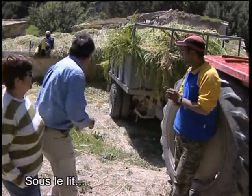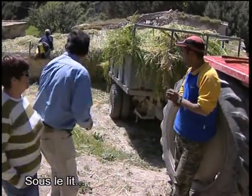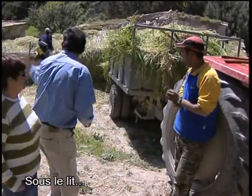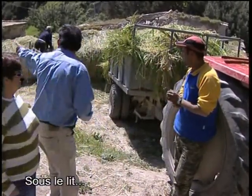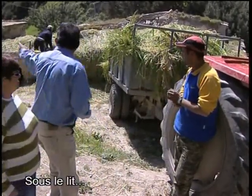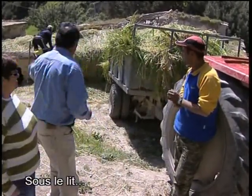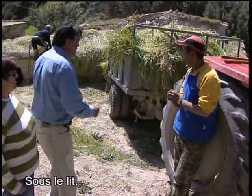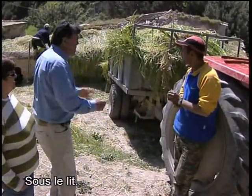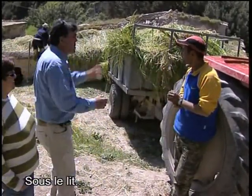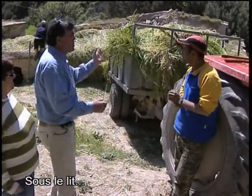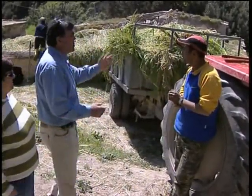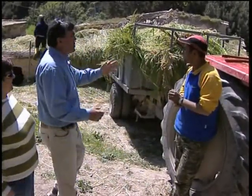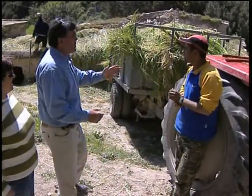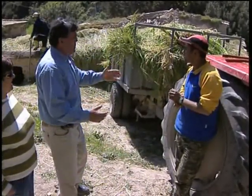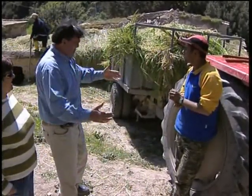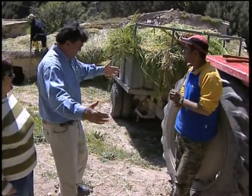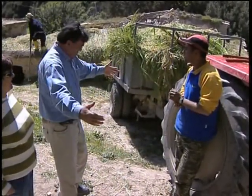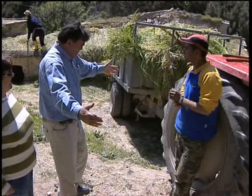Sous le lit.